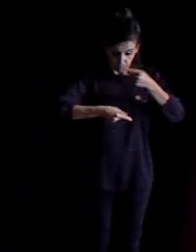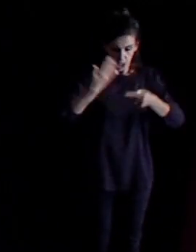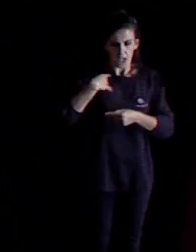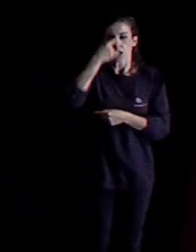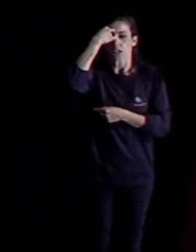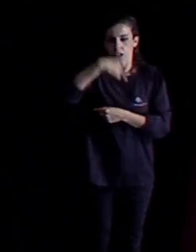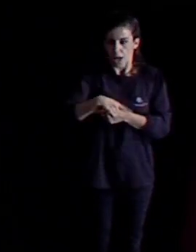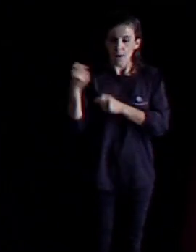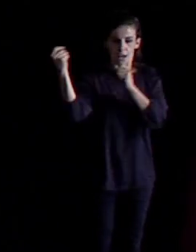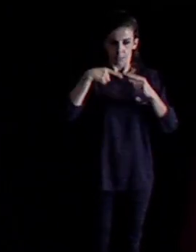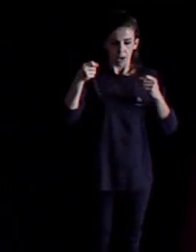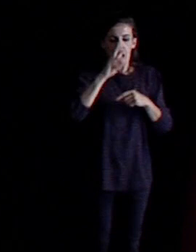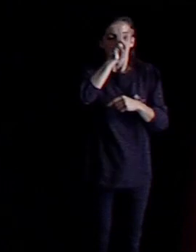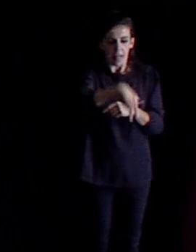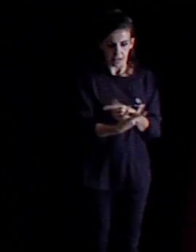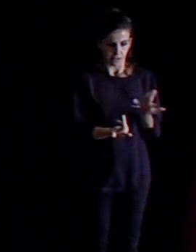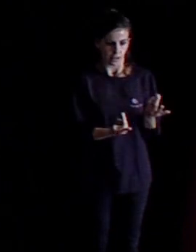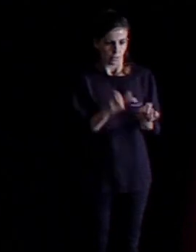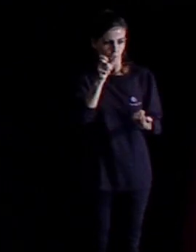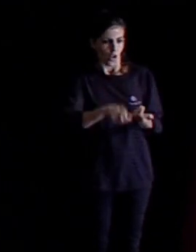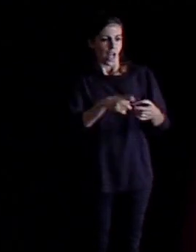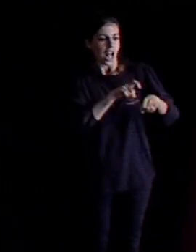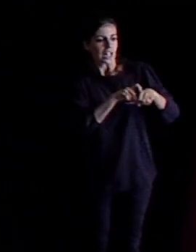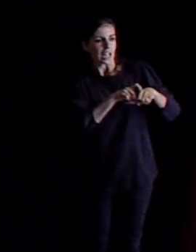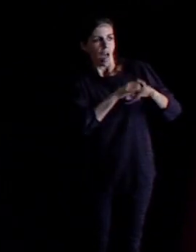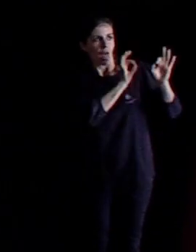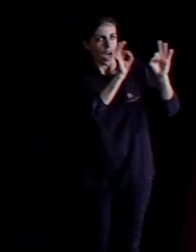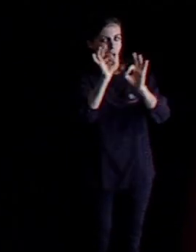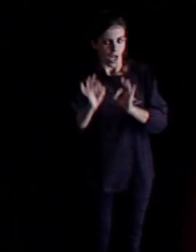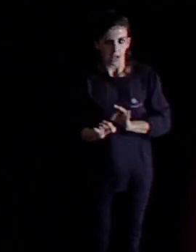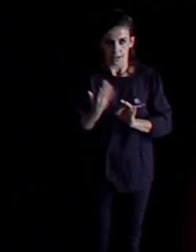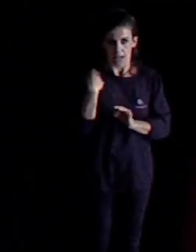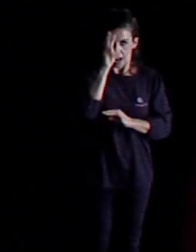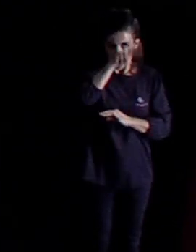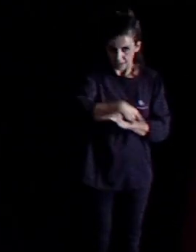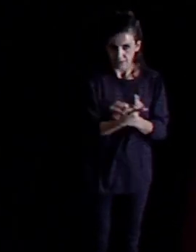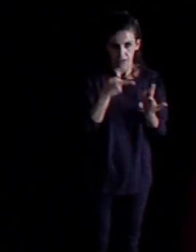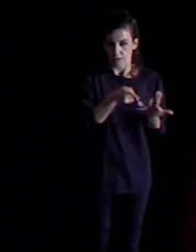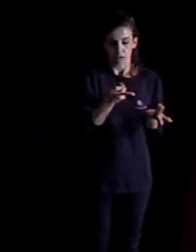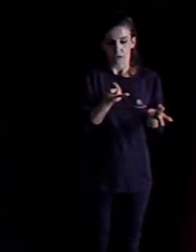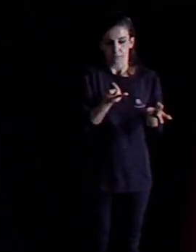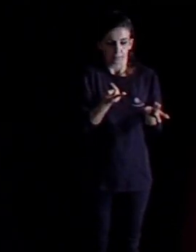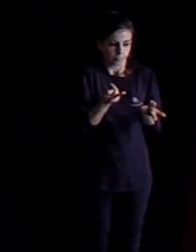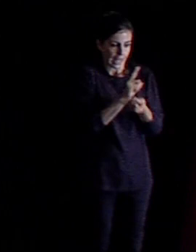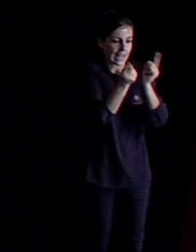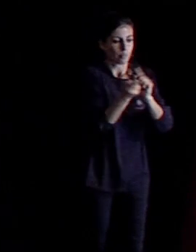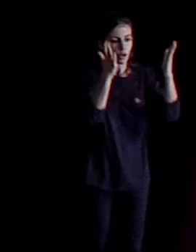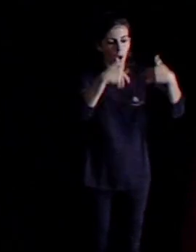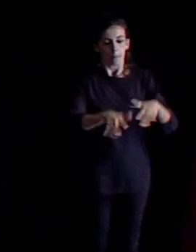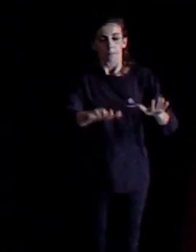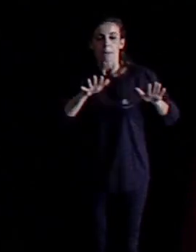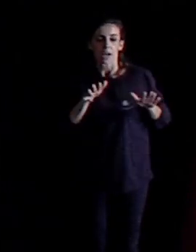es inmigrante y es inmigrante, vamos. Y el que es de raza de tal tipo es de esa raza, eso no tiene vuelta de hoja. Pero las